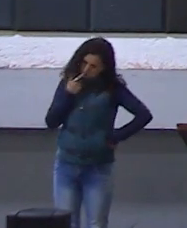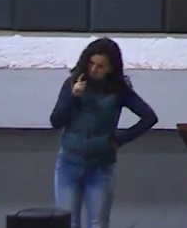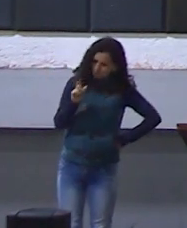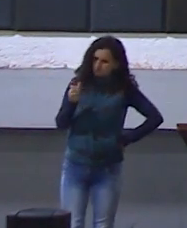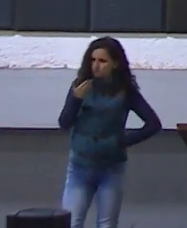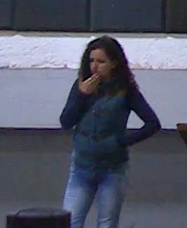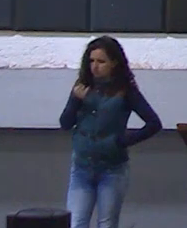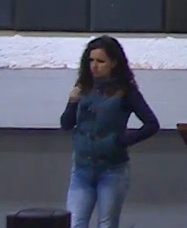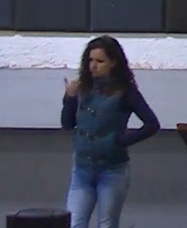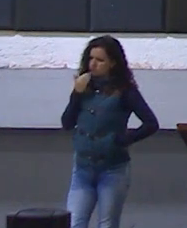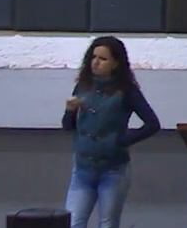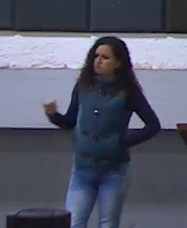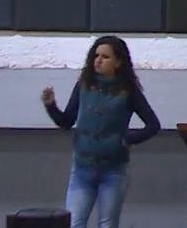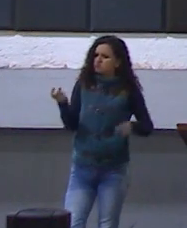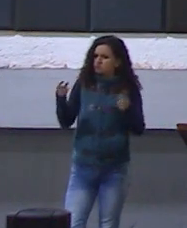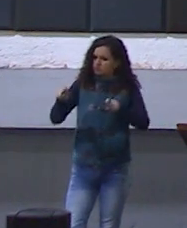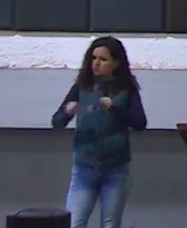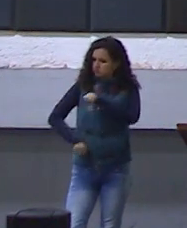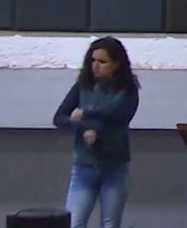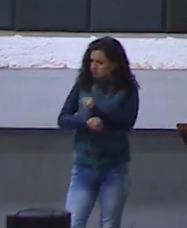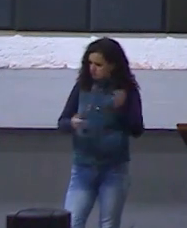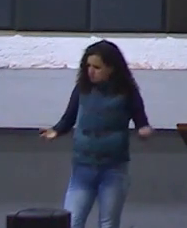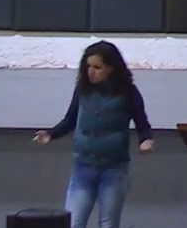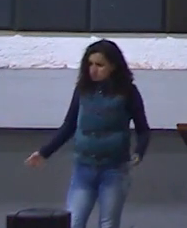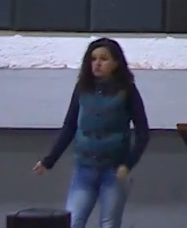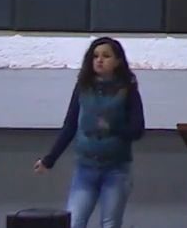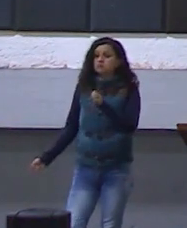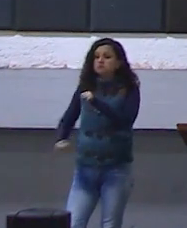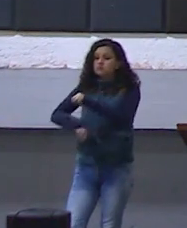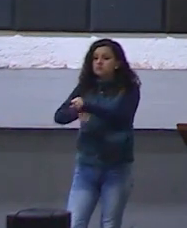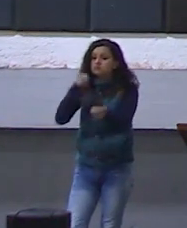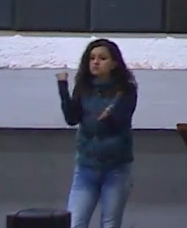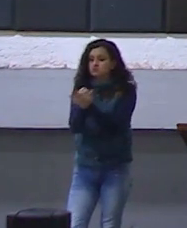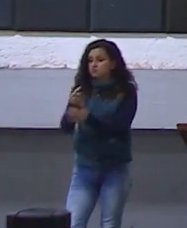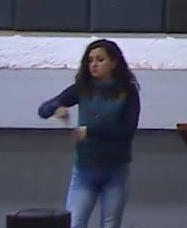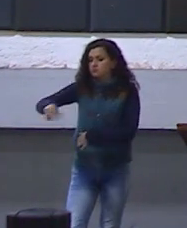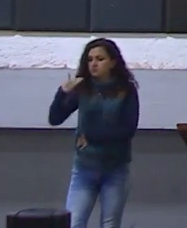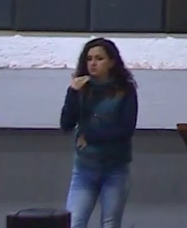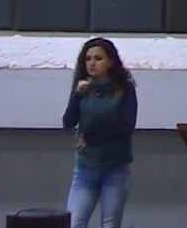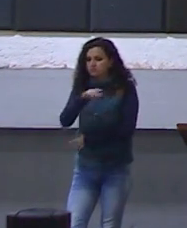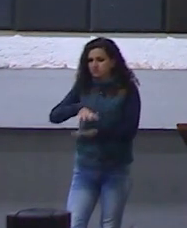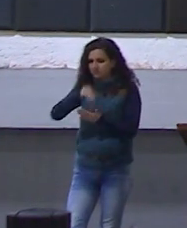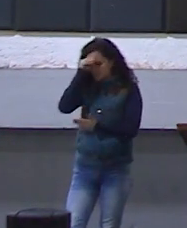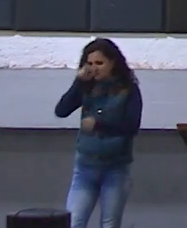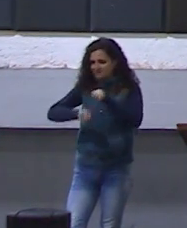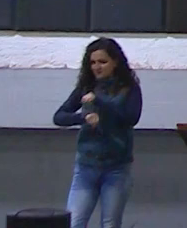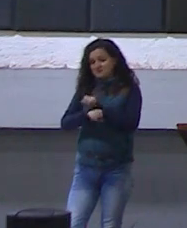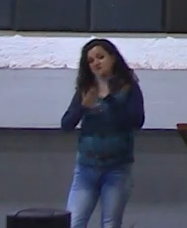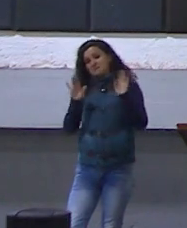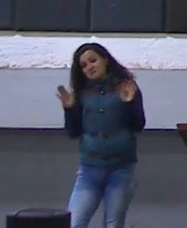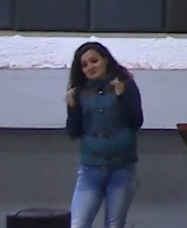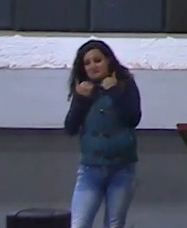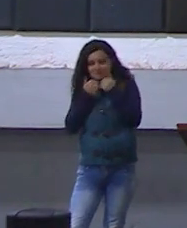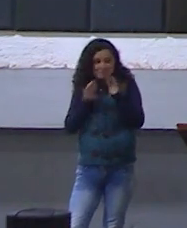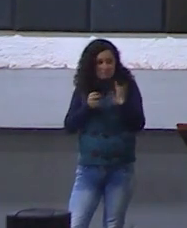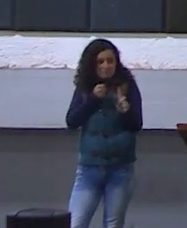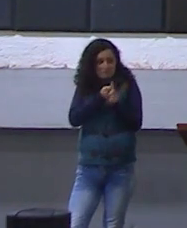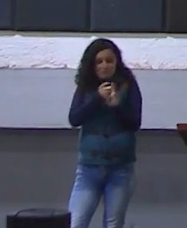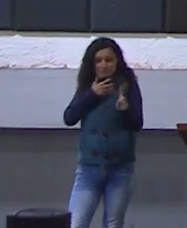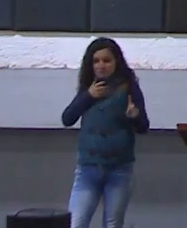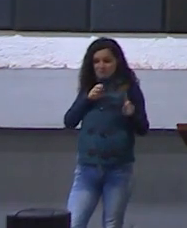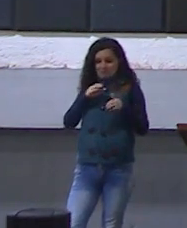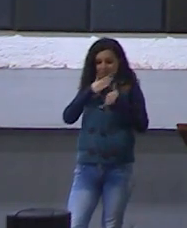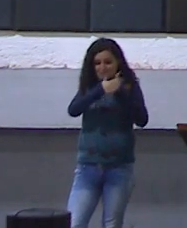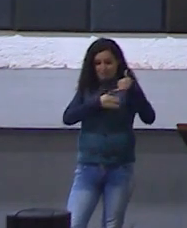hacer que las mujeres también serán fútbol y fútbol fue obligatorio para las mujeres yo no sé hasta qué punto impactamos el